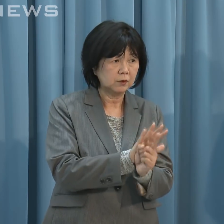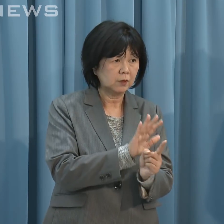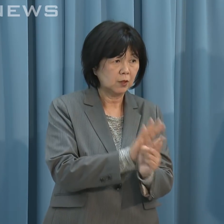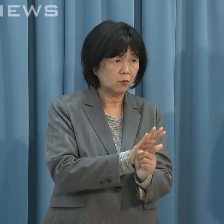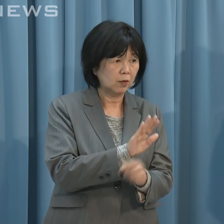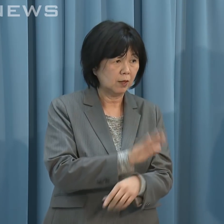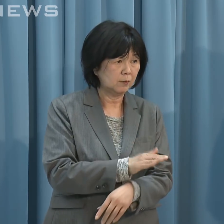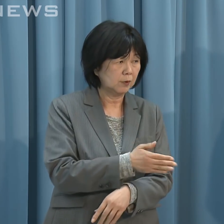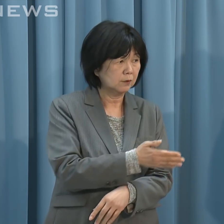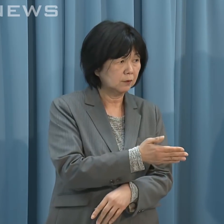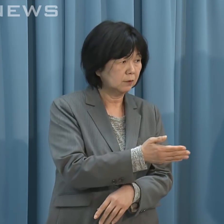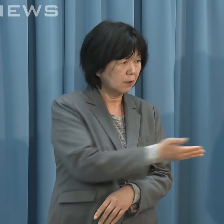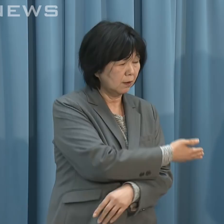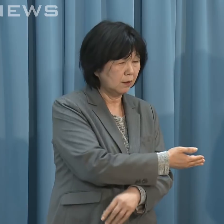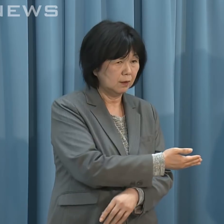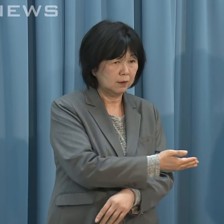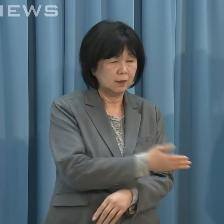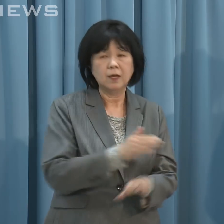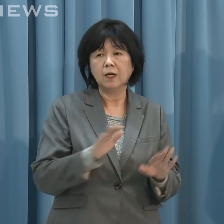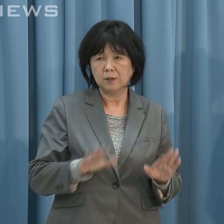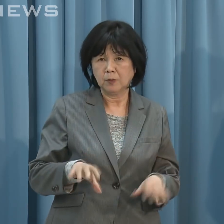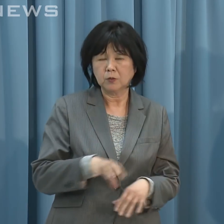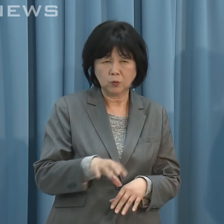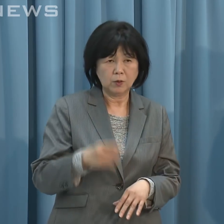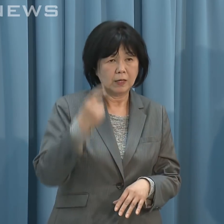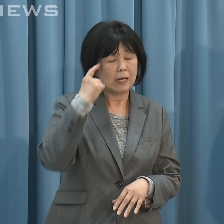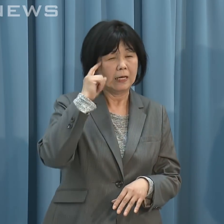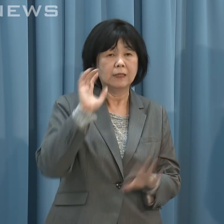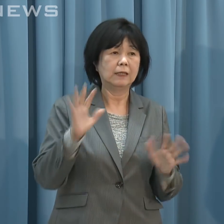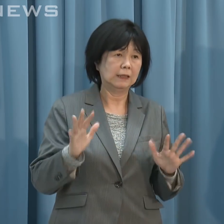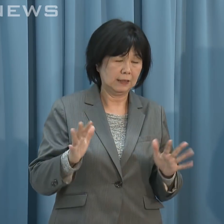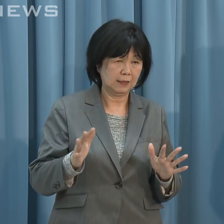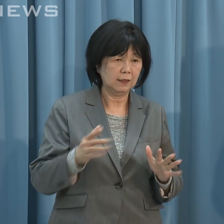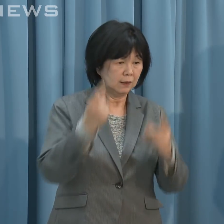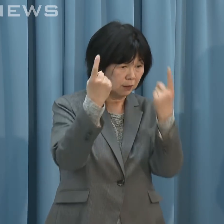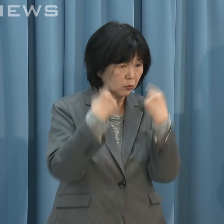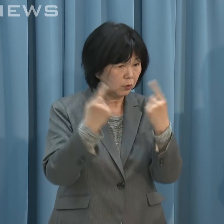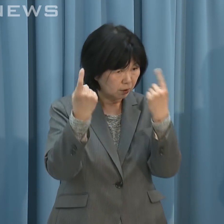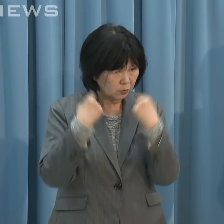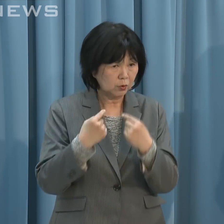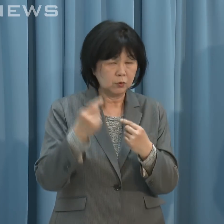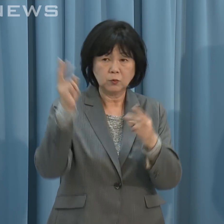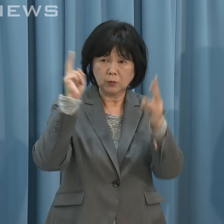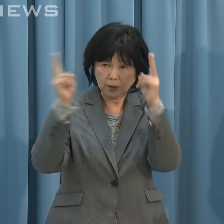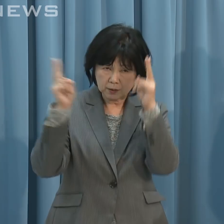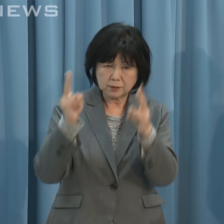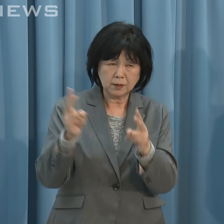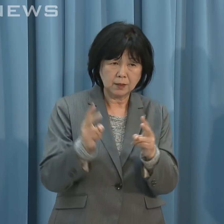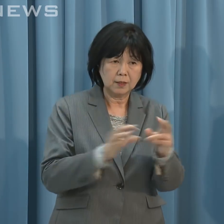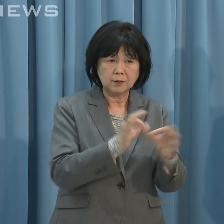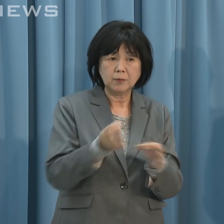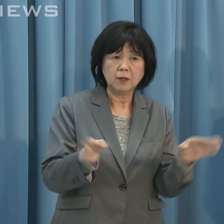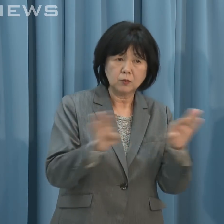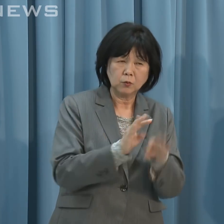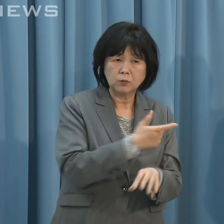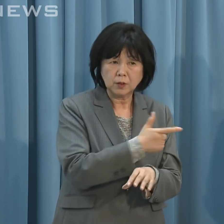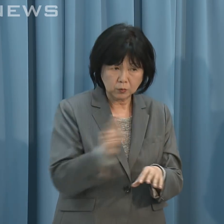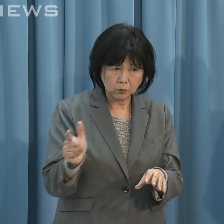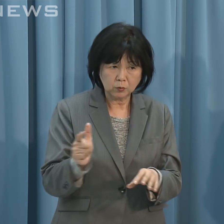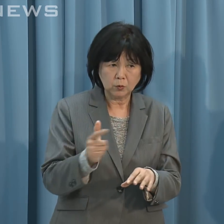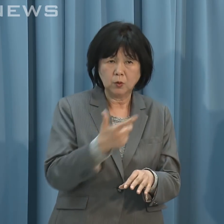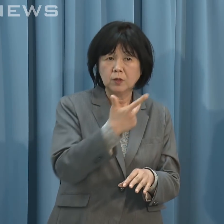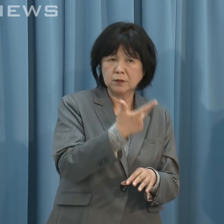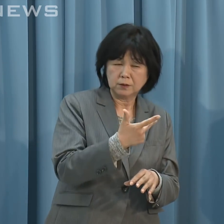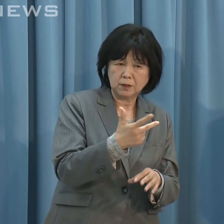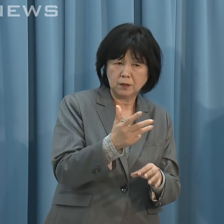今のところ考えてない。先ほど申し上げた通りであります。それぞれの事業にとっていろんな影響が出たり、資金繰りとか